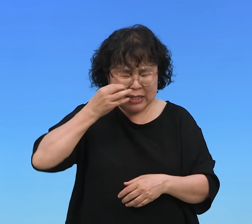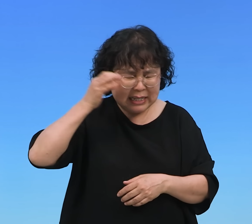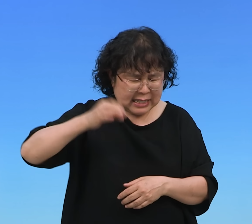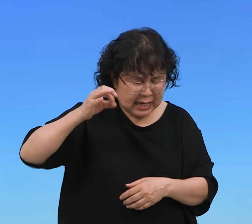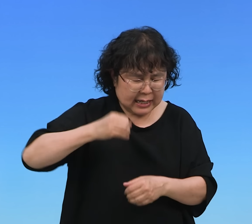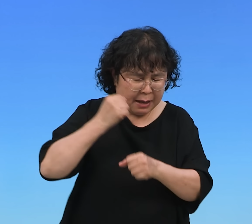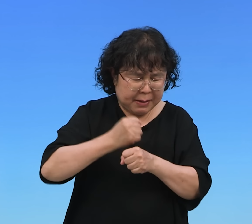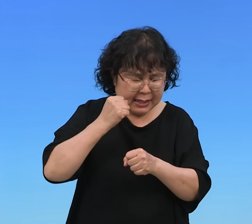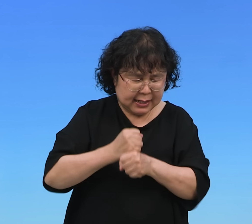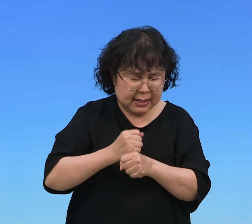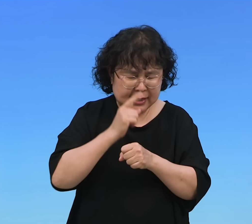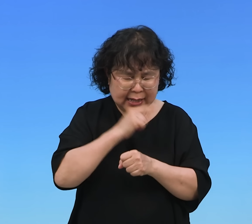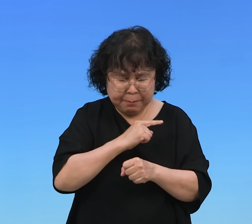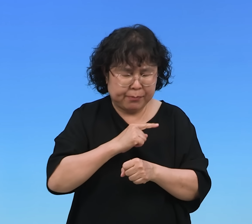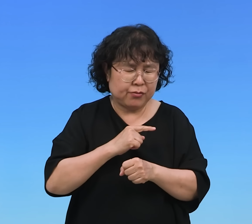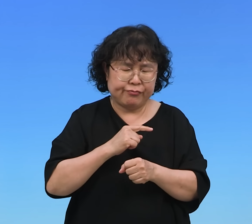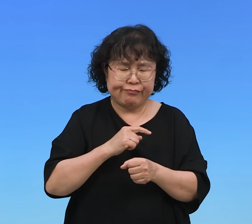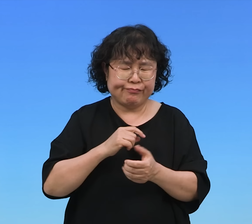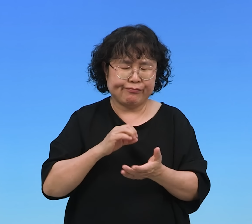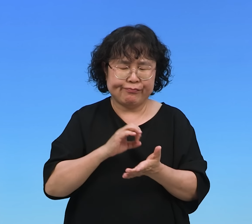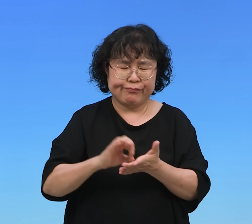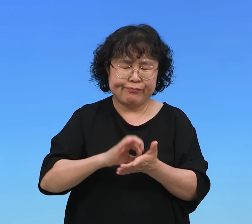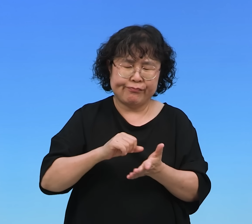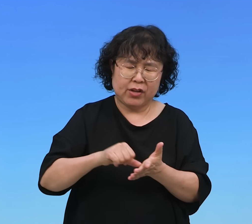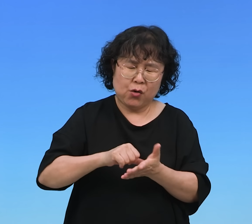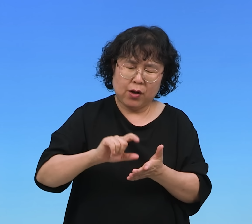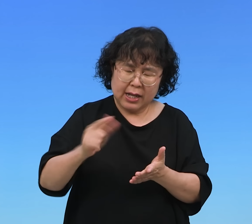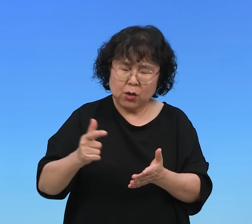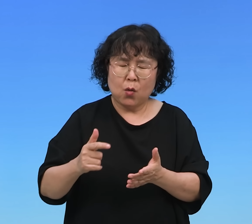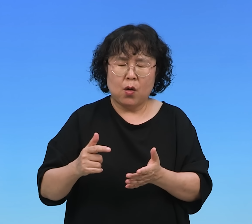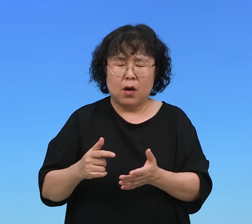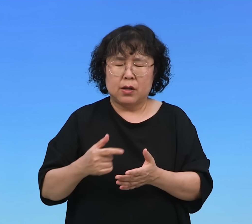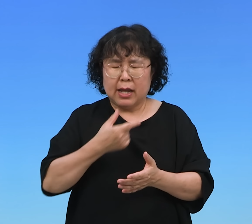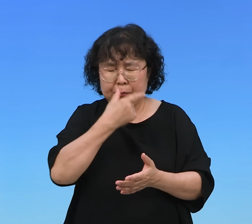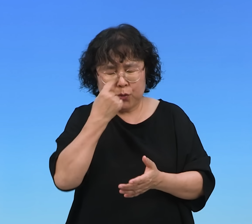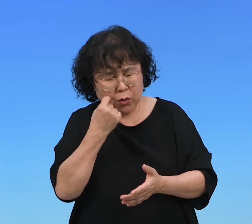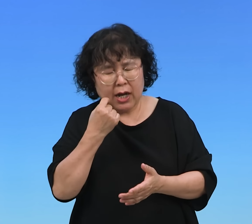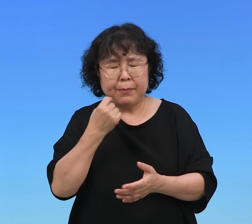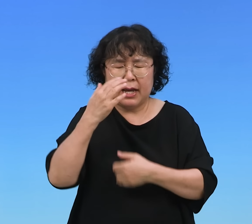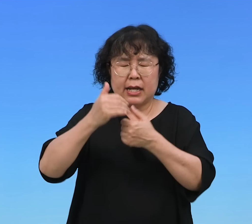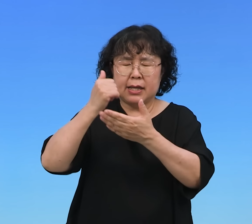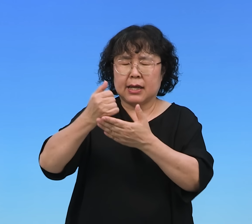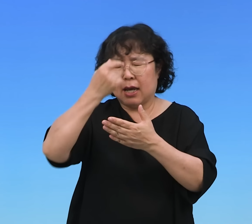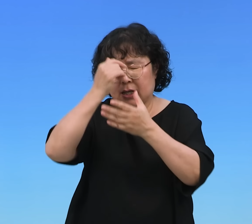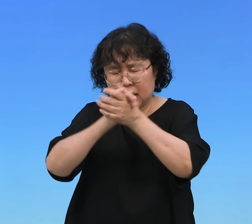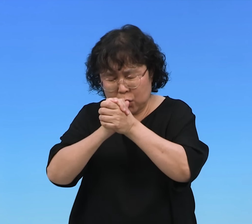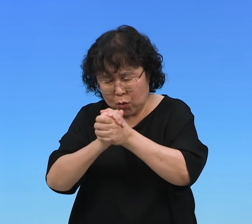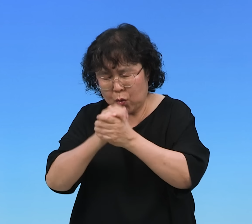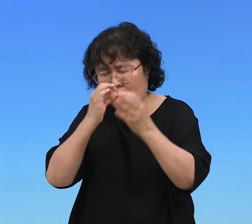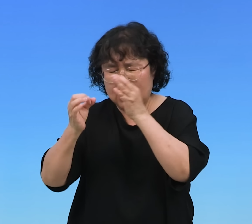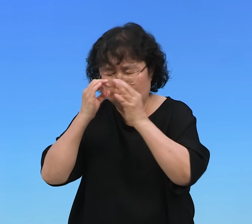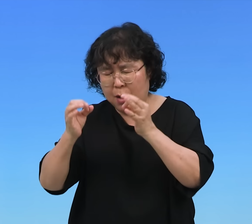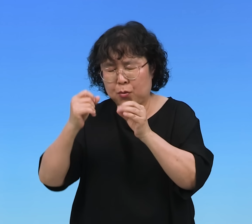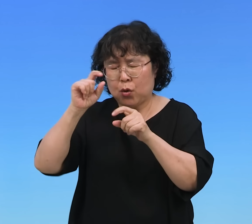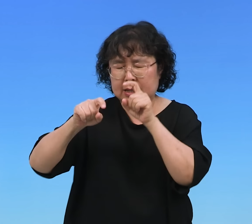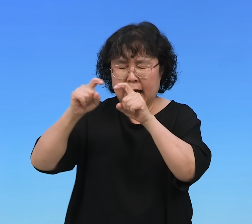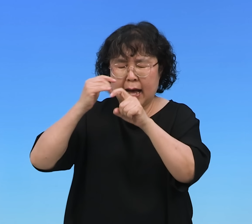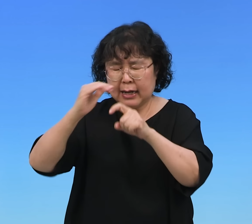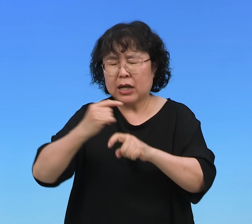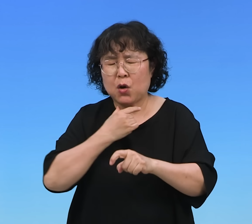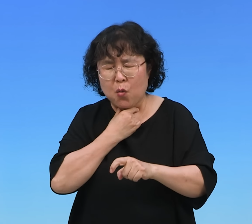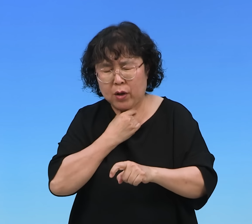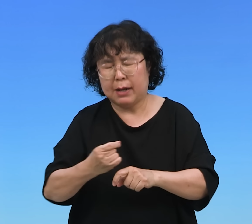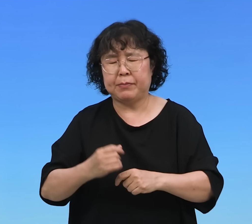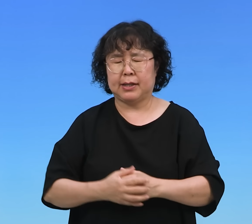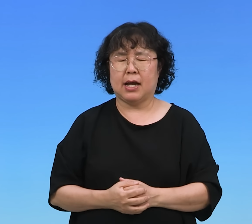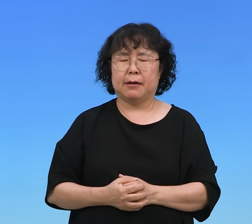만드는 악한 재주가 아니라, 하나님 우리의 결핍이 아버지가 그랬던 것처럼 하나님 우리의 결핍이 주님을